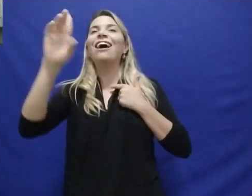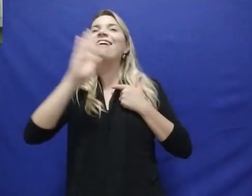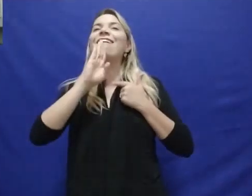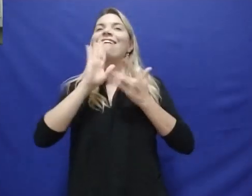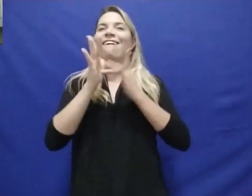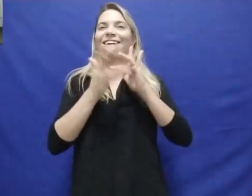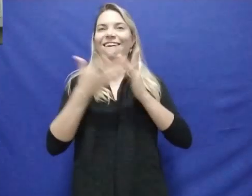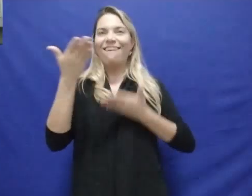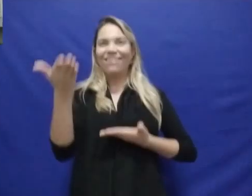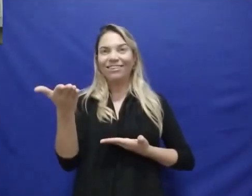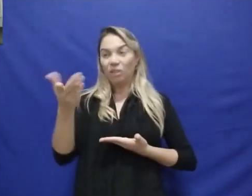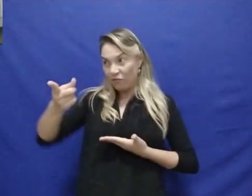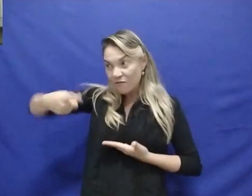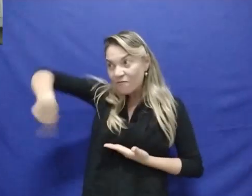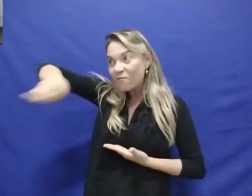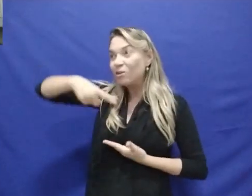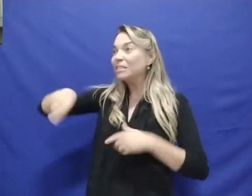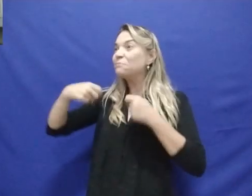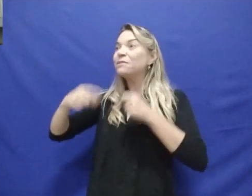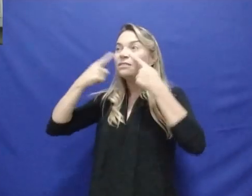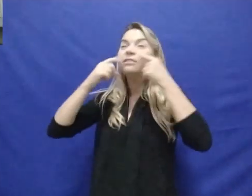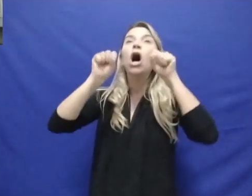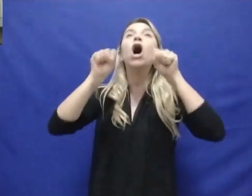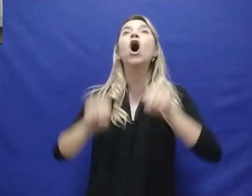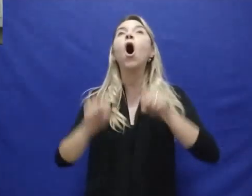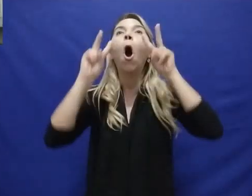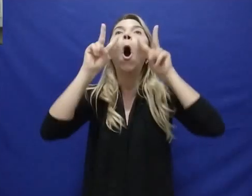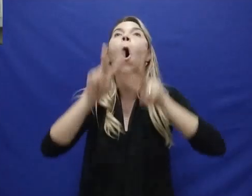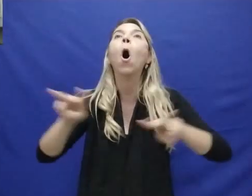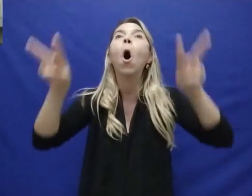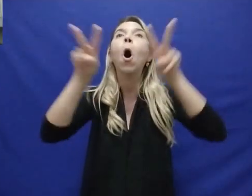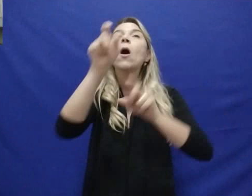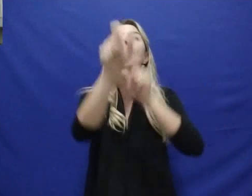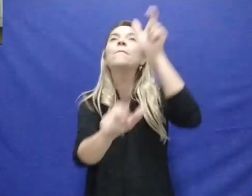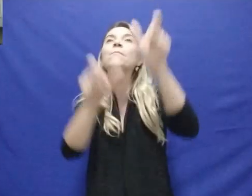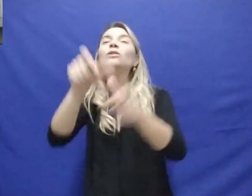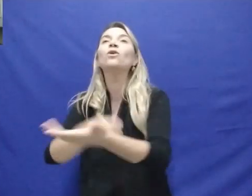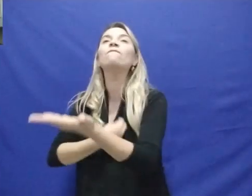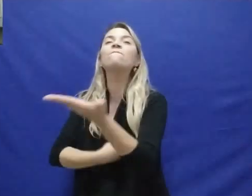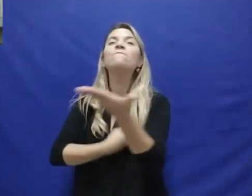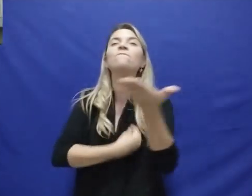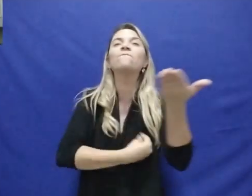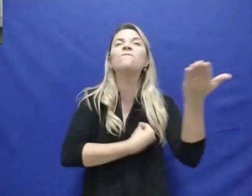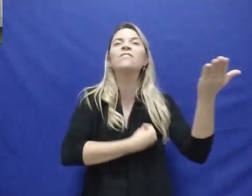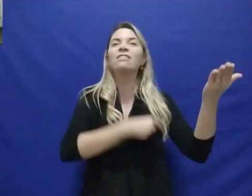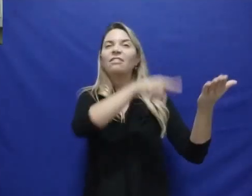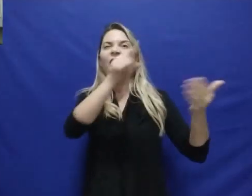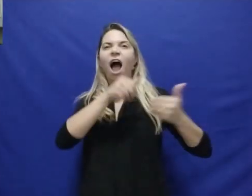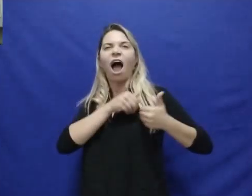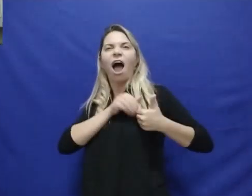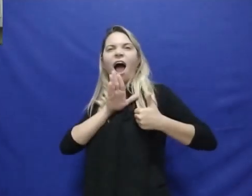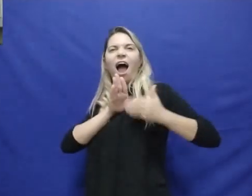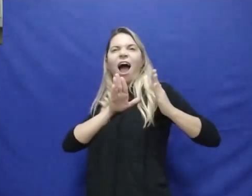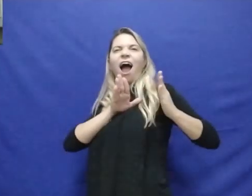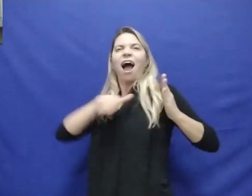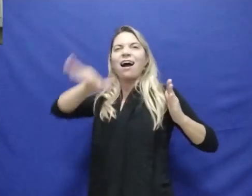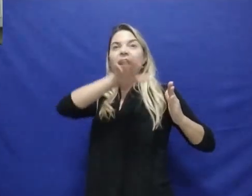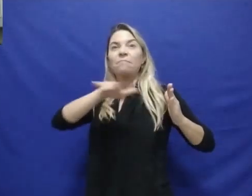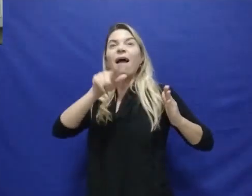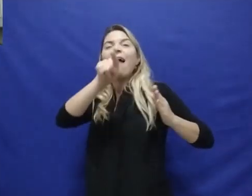discípulos a olharem para as vidas que, com corações abertos, estavam